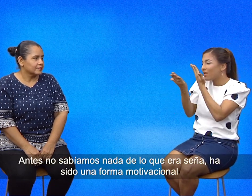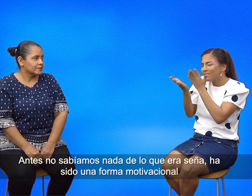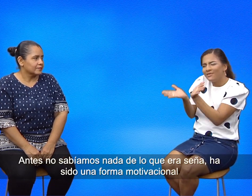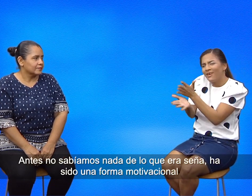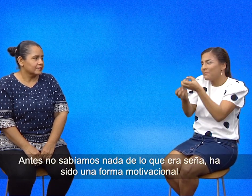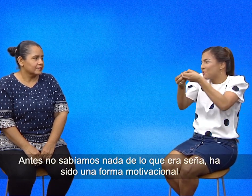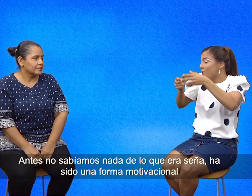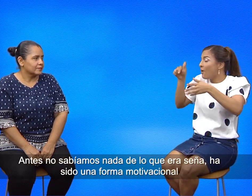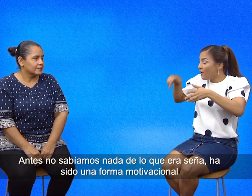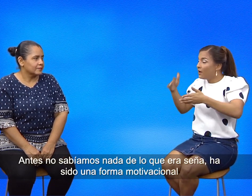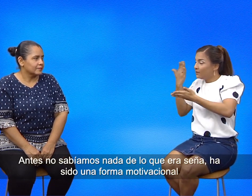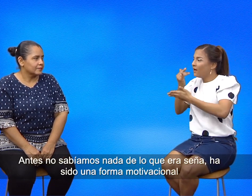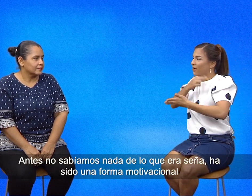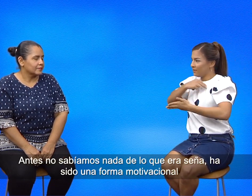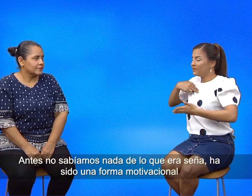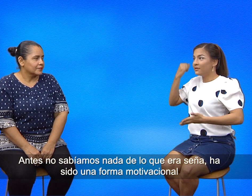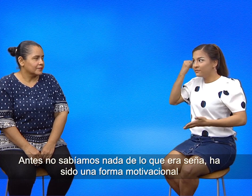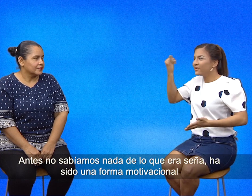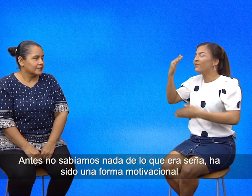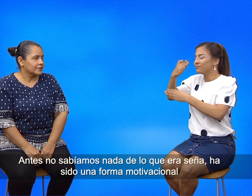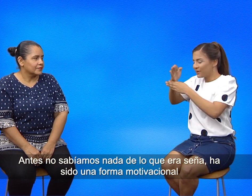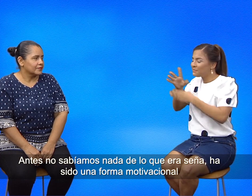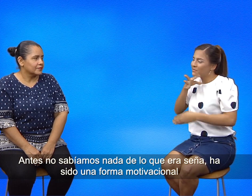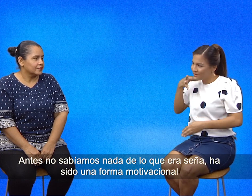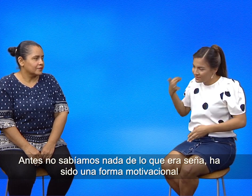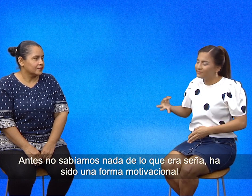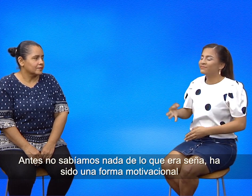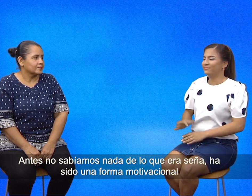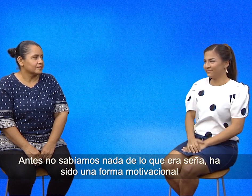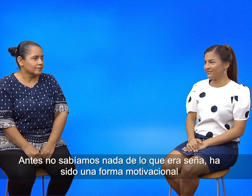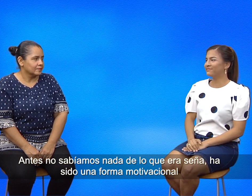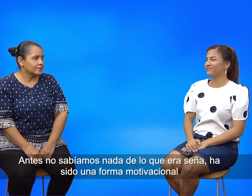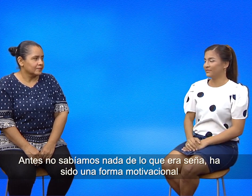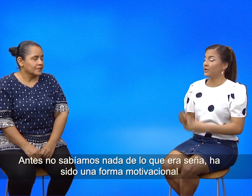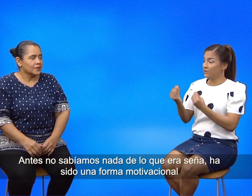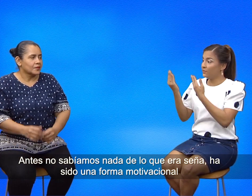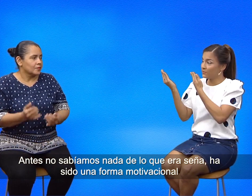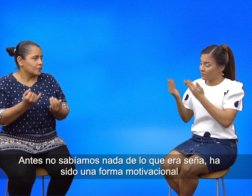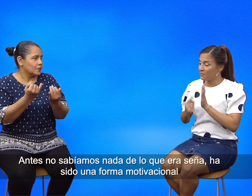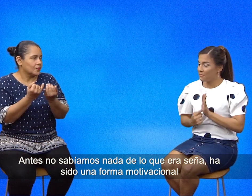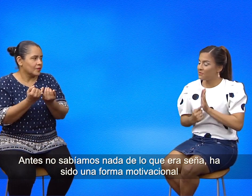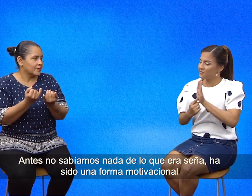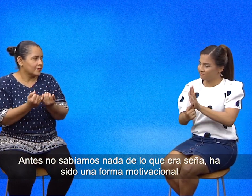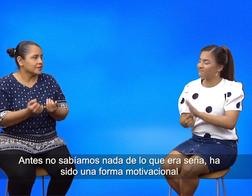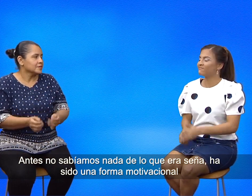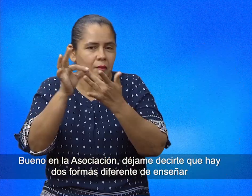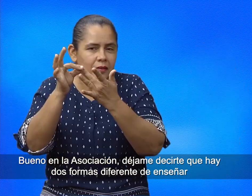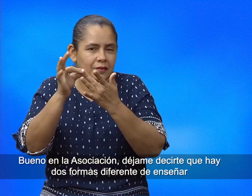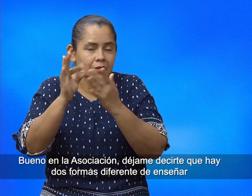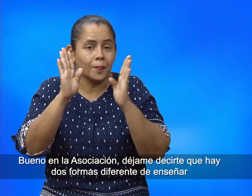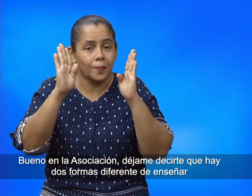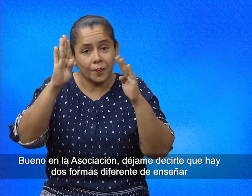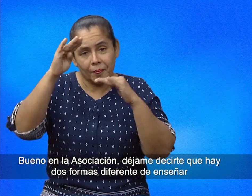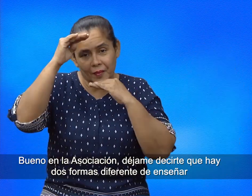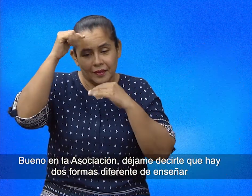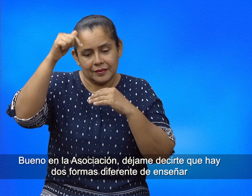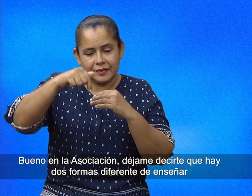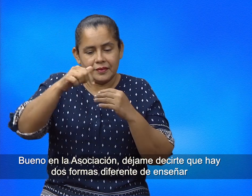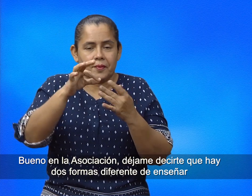Antes no sabíamos nada de lo que era seña. Ha sido una forma motivacional. Bueno, en la asociación,